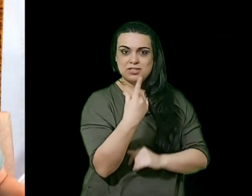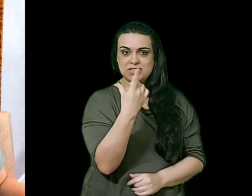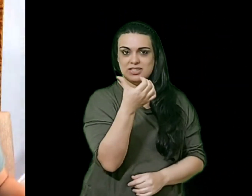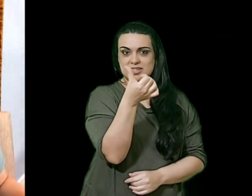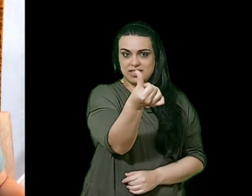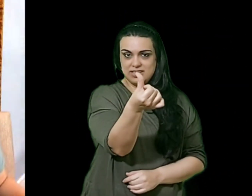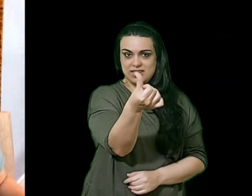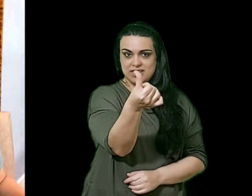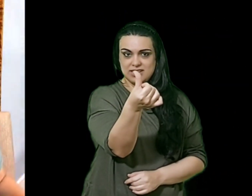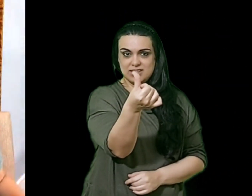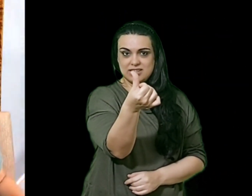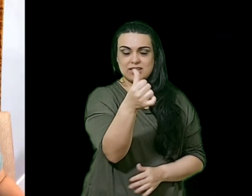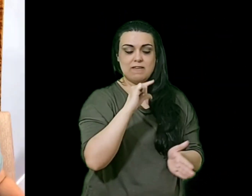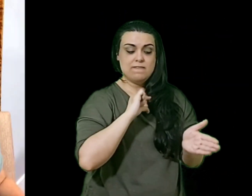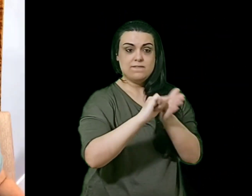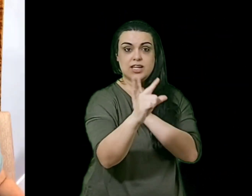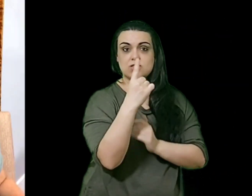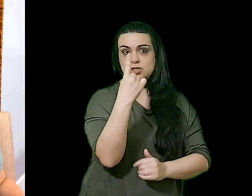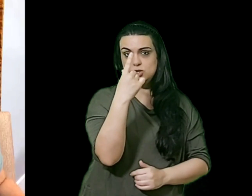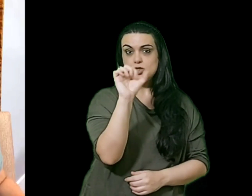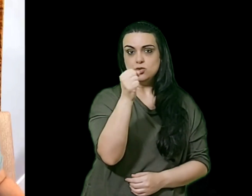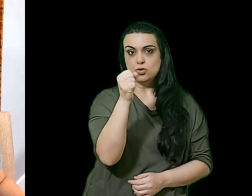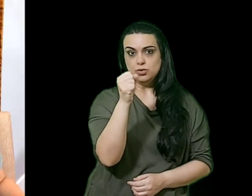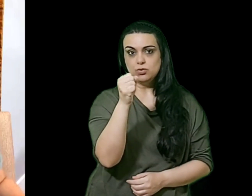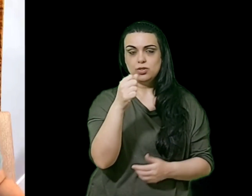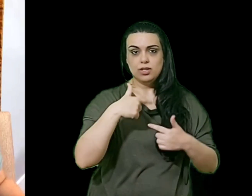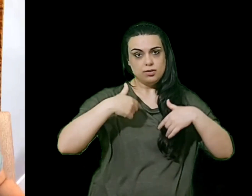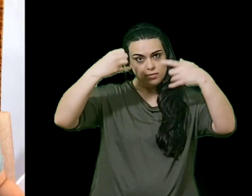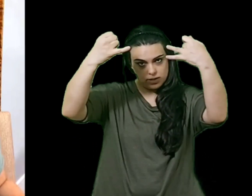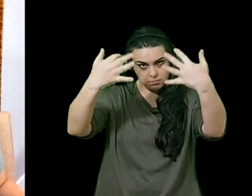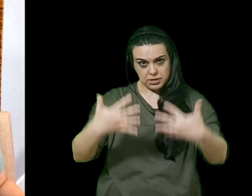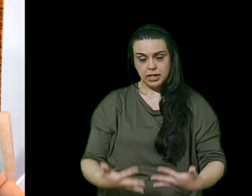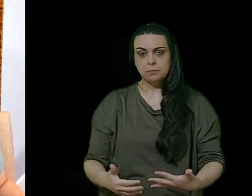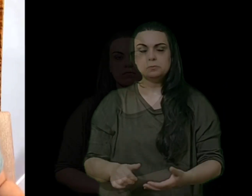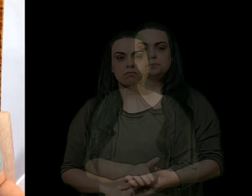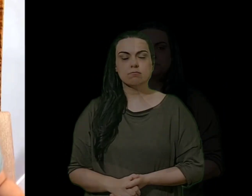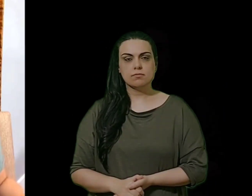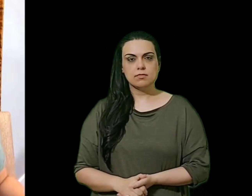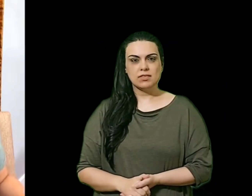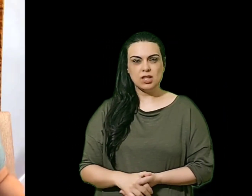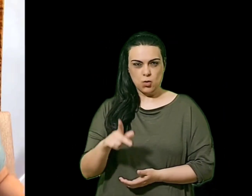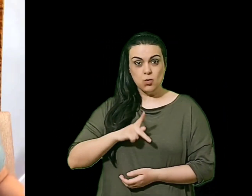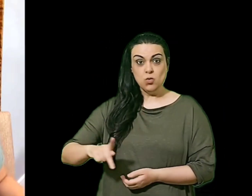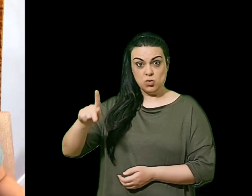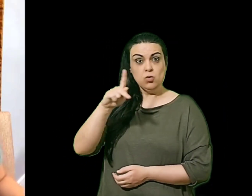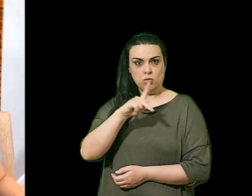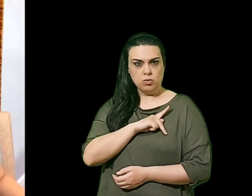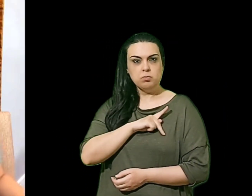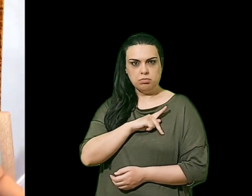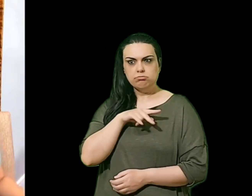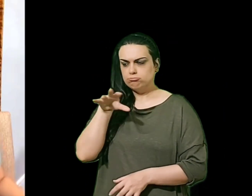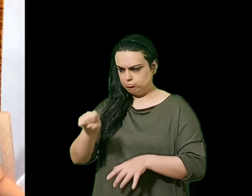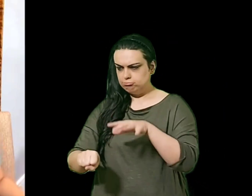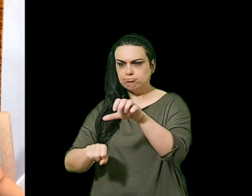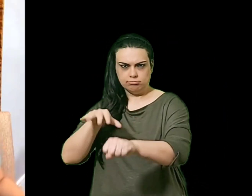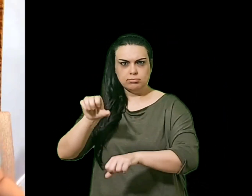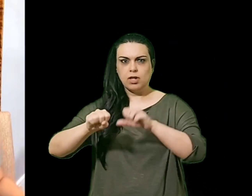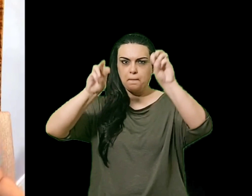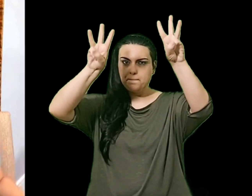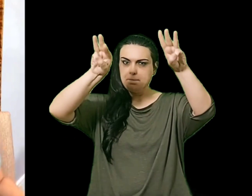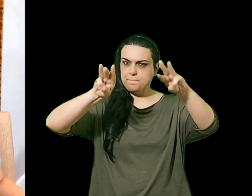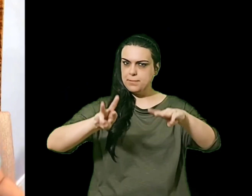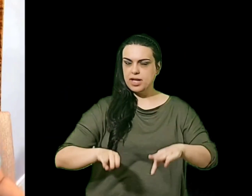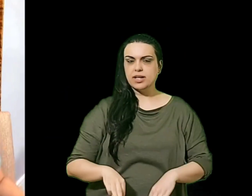a partir do verso 18, eu quero falar aqui para vocês, ó. Eles mediam o maná com